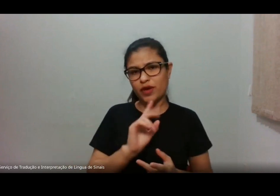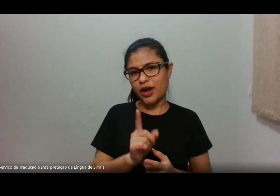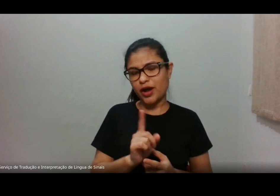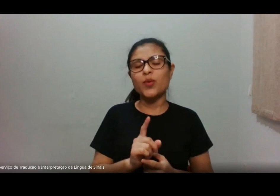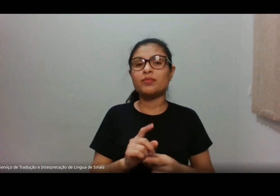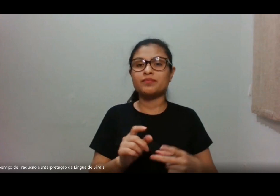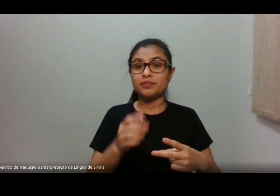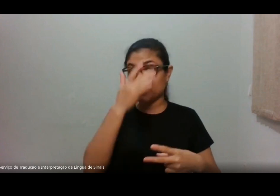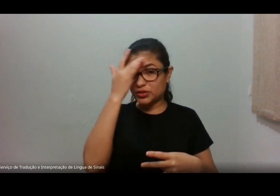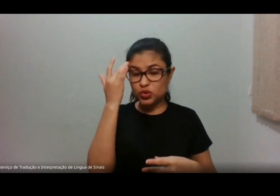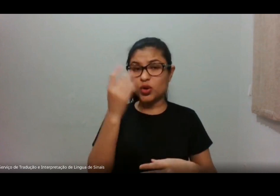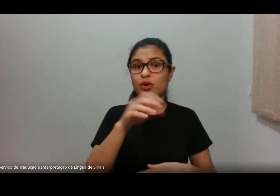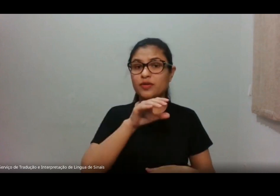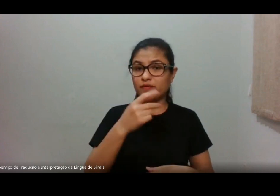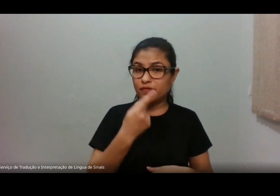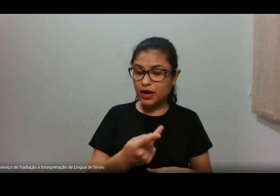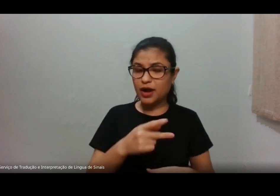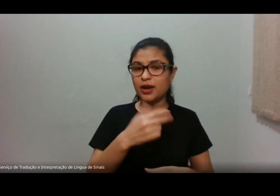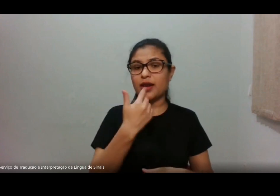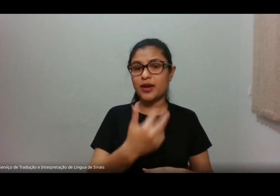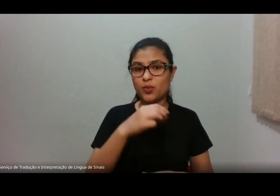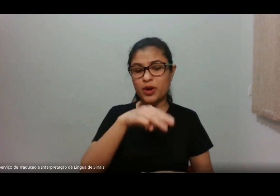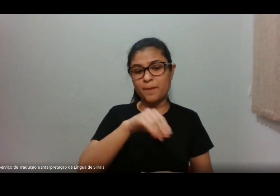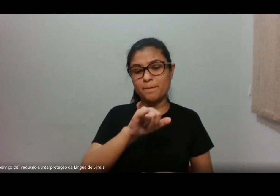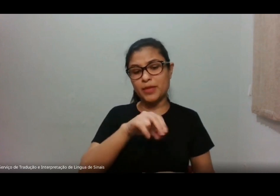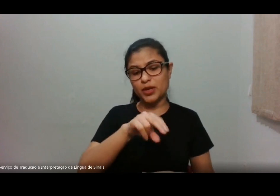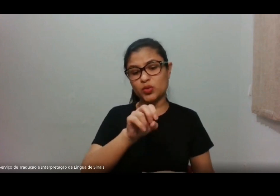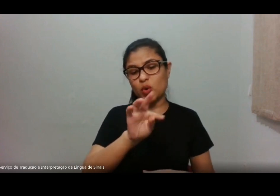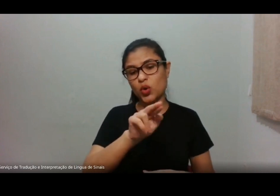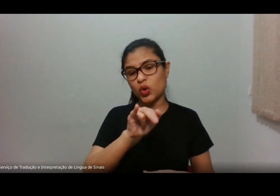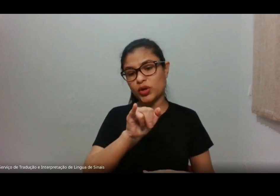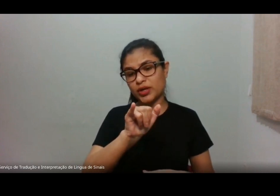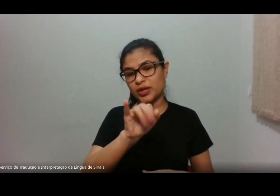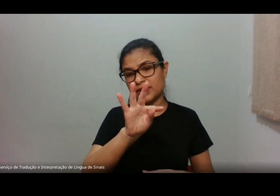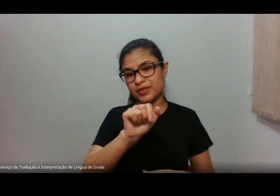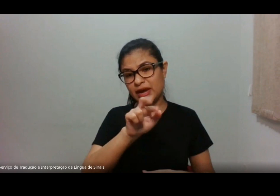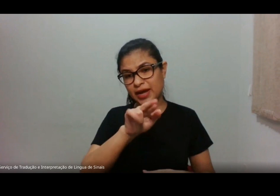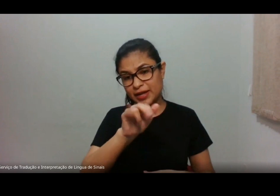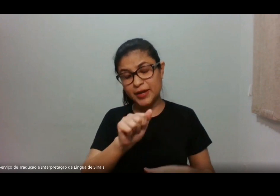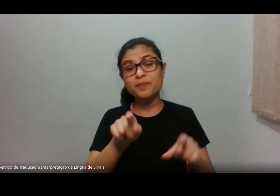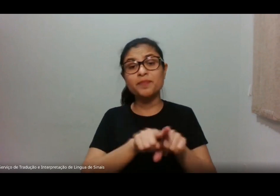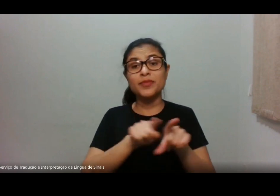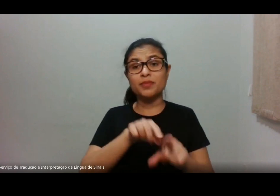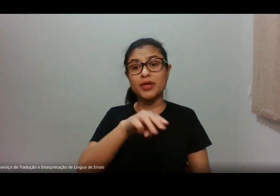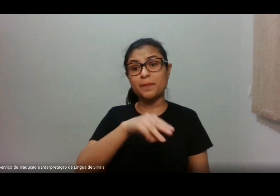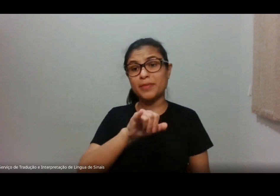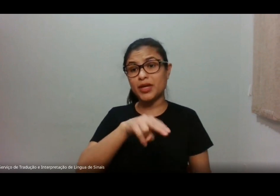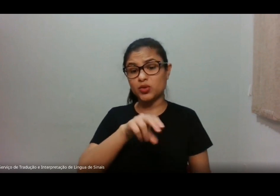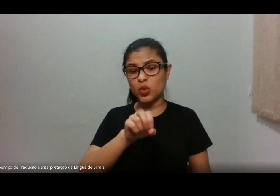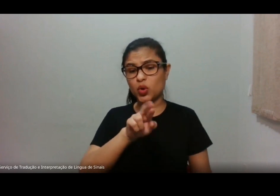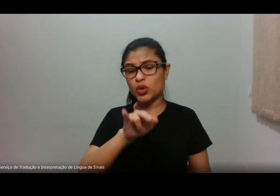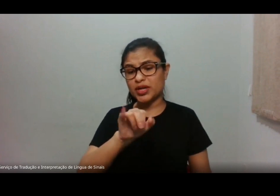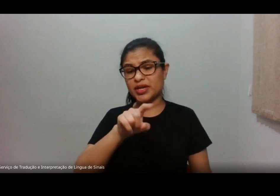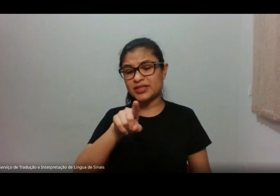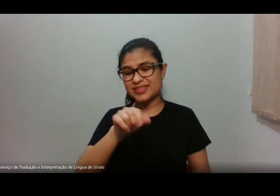línguas minoritárias, por exemplo, e nem falo em falantes de línguas minorizadas. O minorizado já